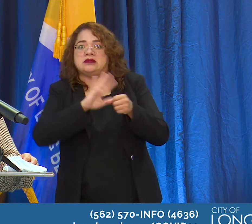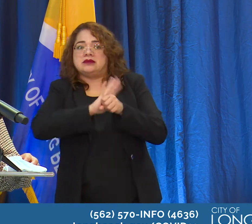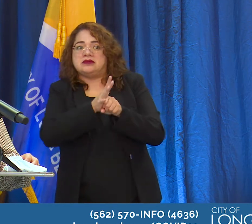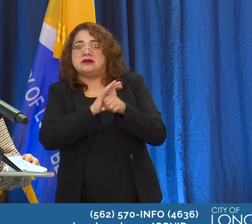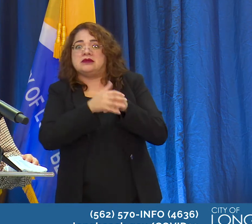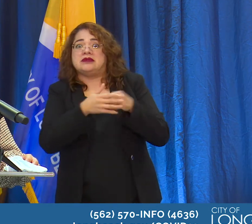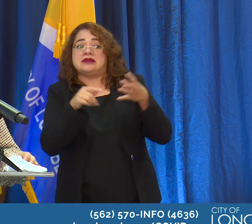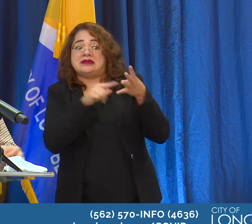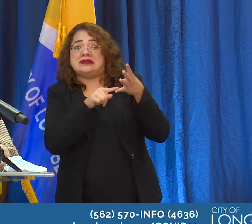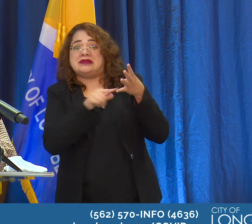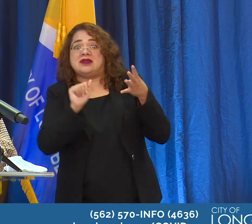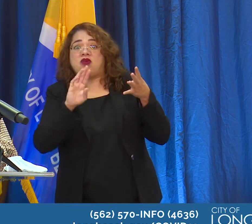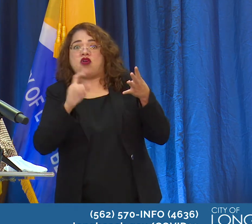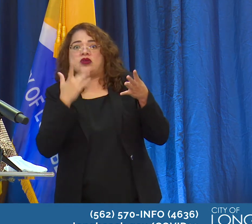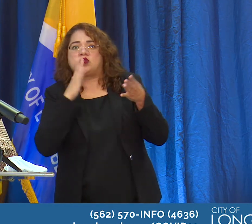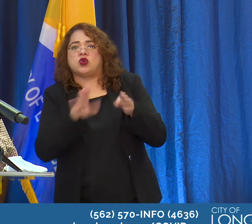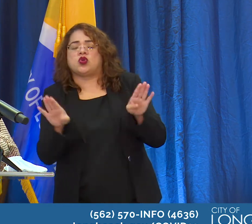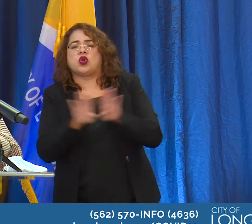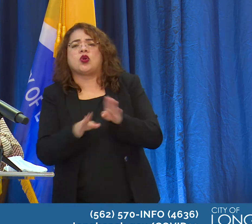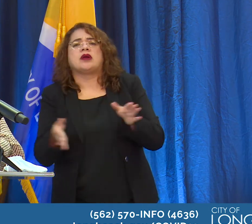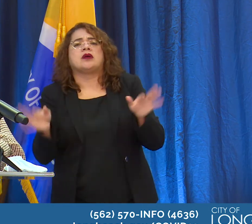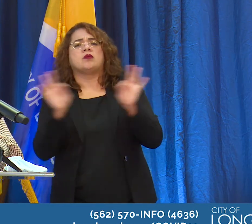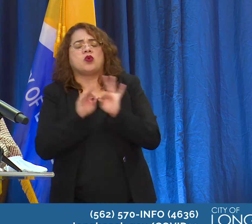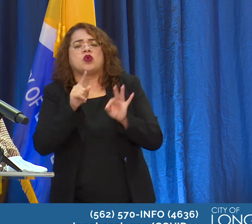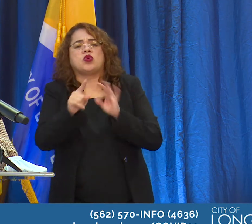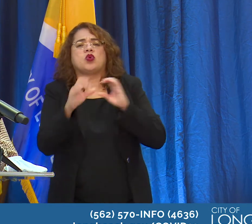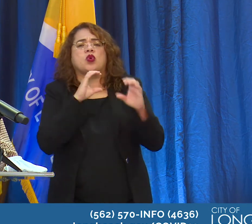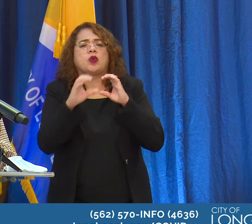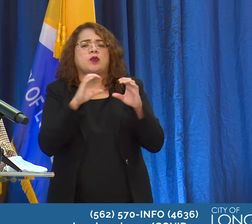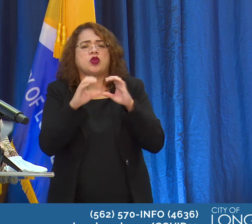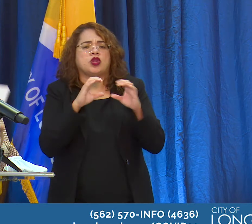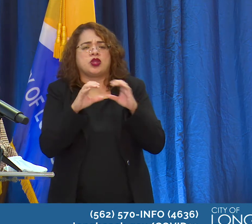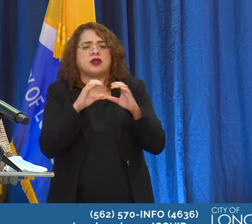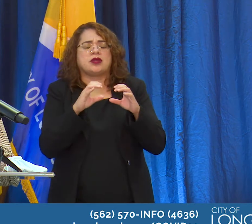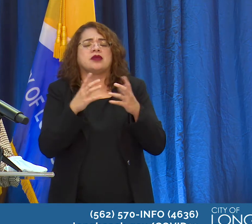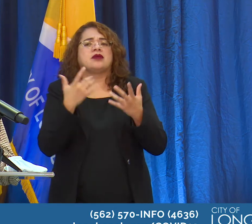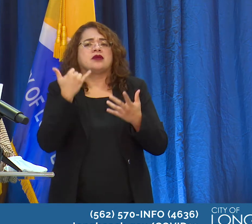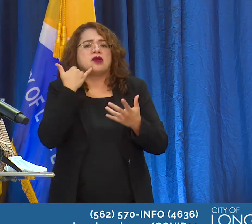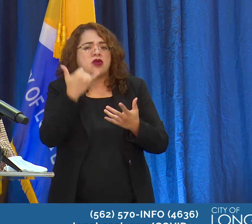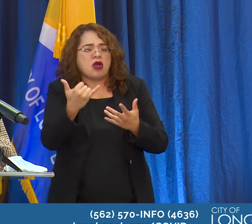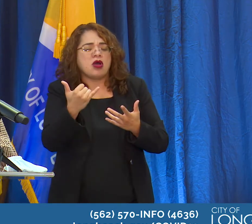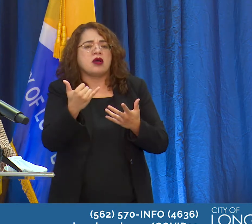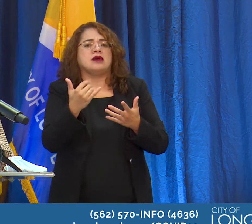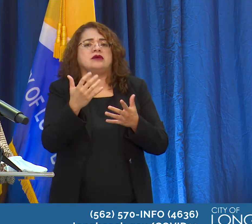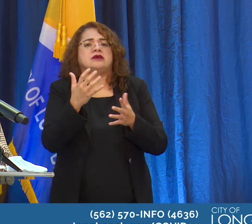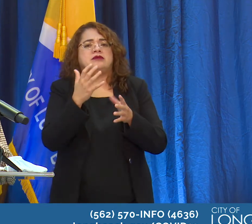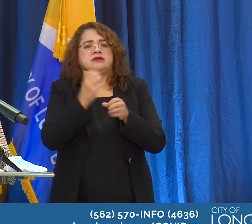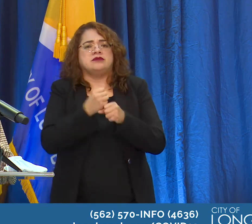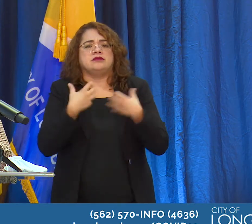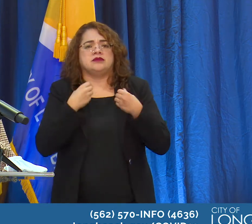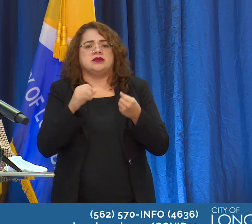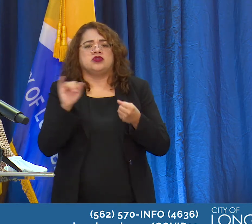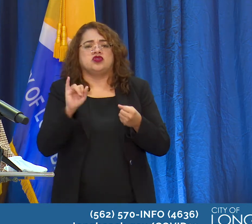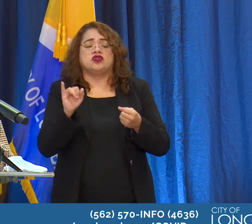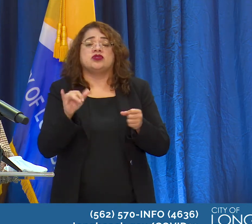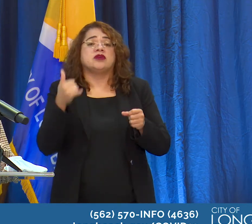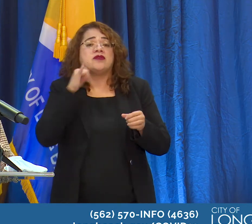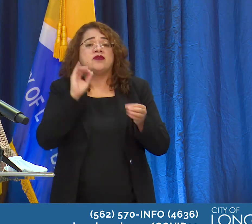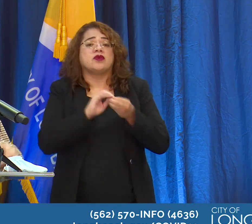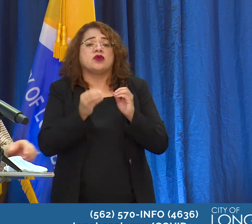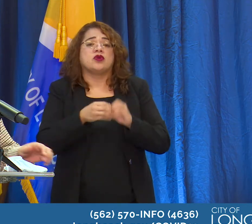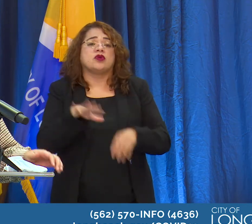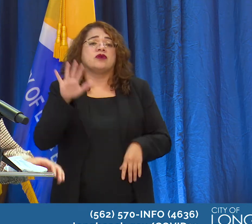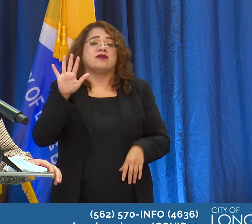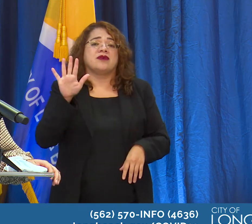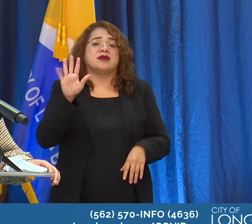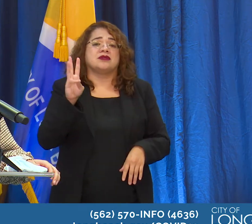mes. Así es que, por favor, comuníquese si ocupa de esa asistencia. Le repito, el número para eso es